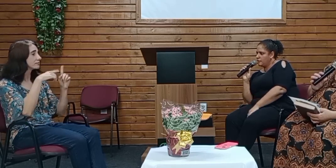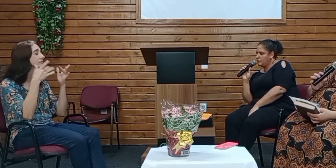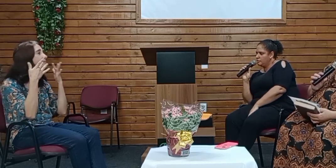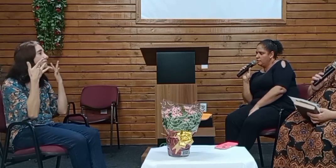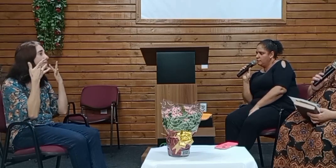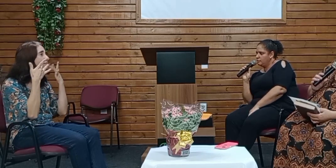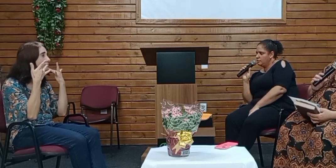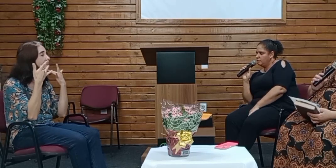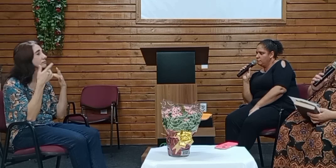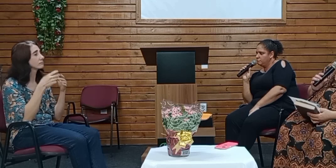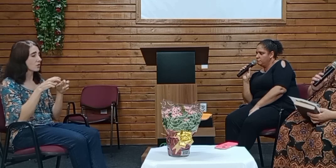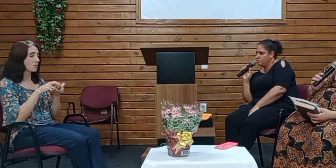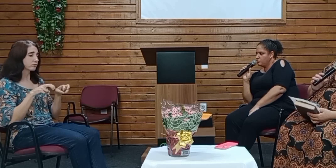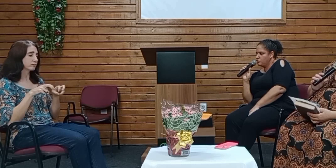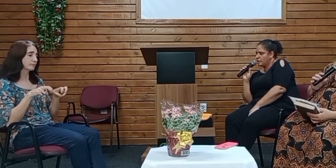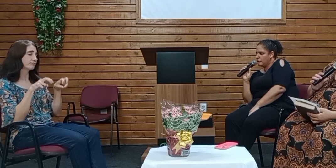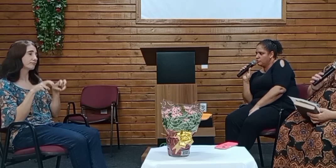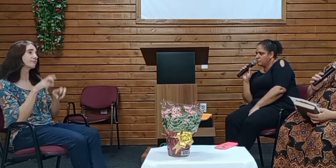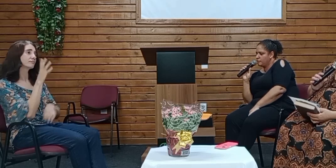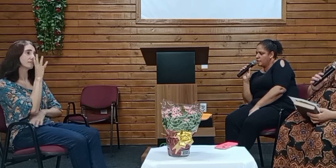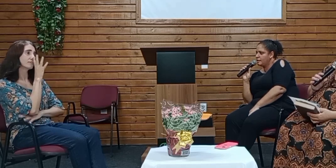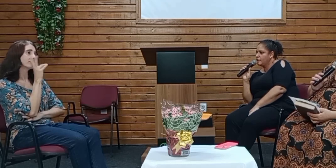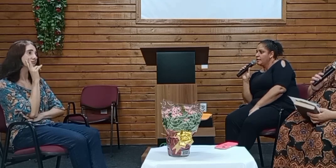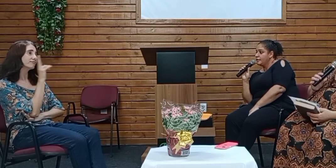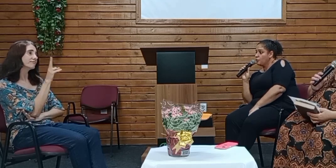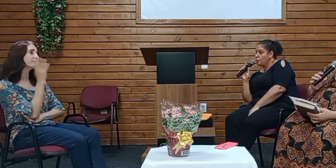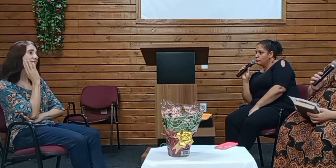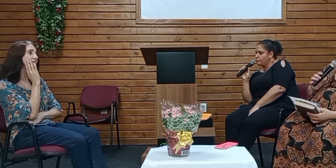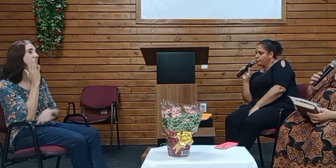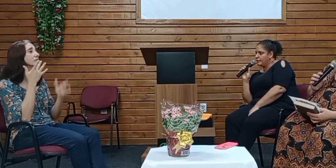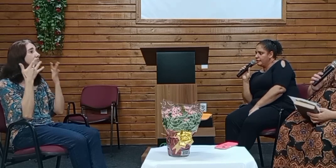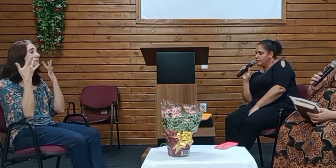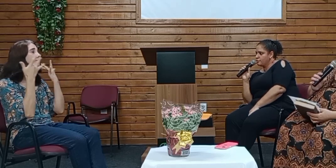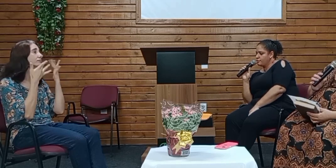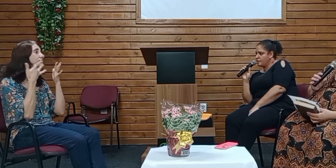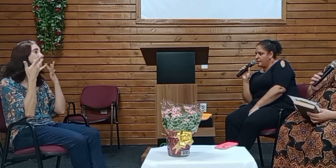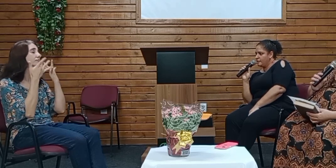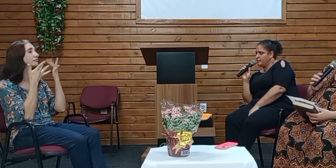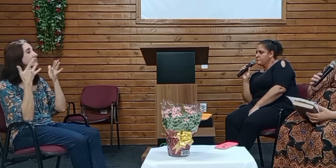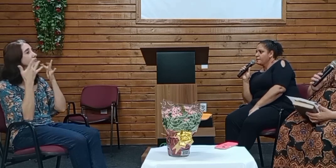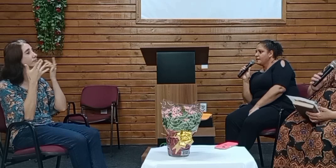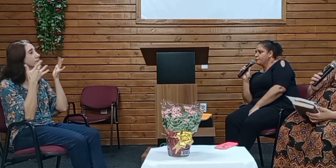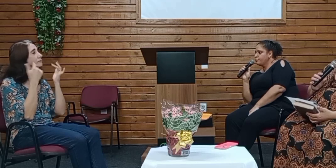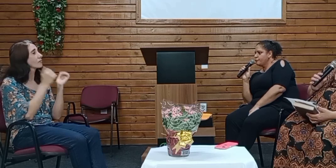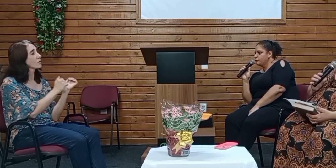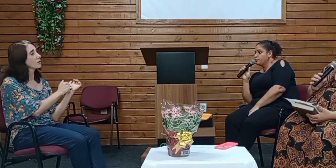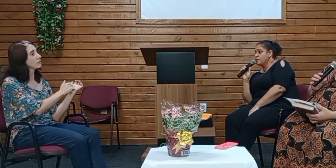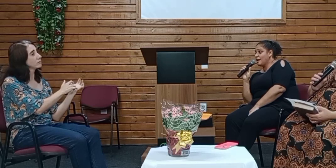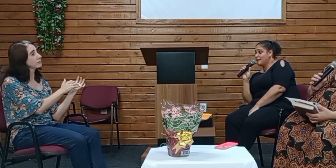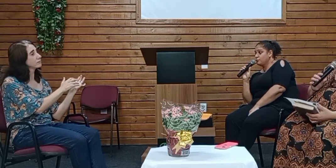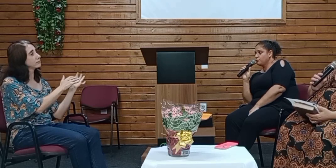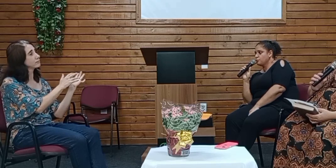imagem lá, e não sentia nada, não sabia quem era. E quando eu fui na igreja evangélica, que foi feito